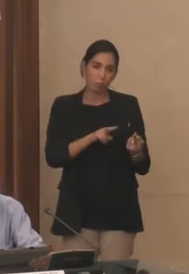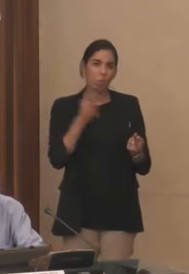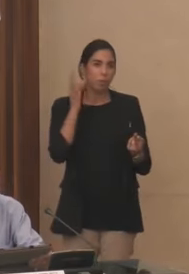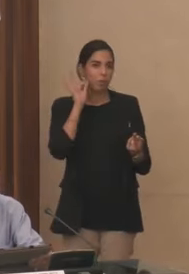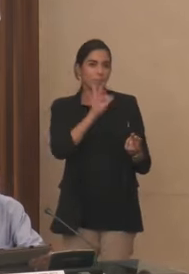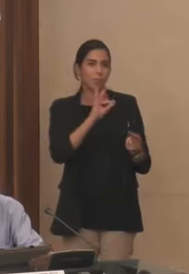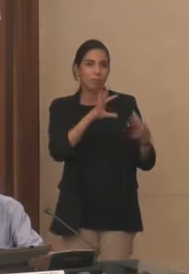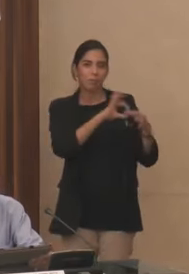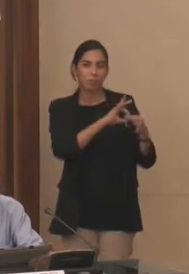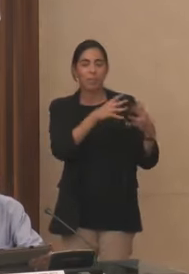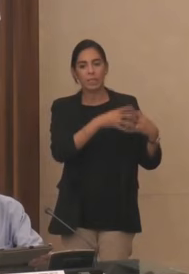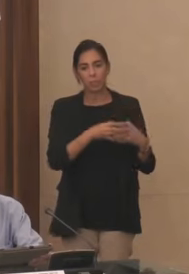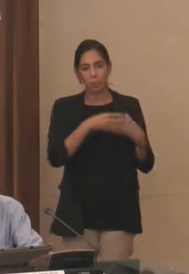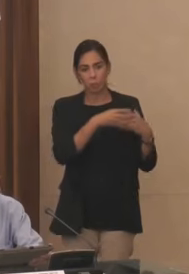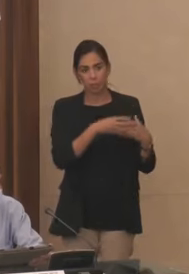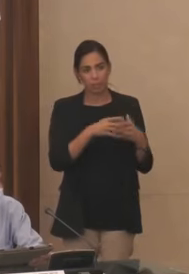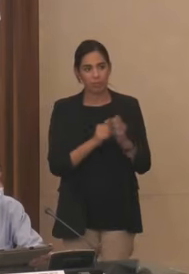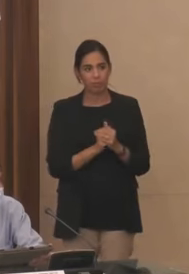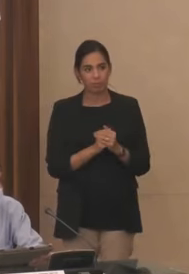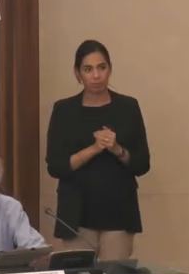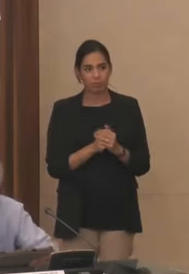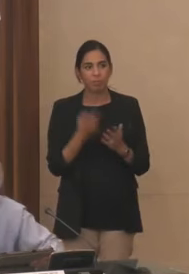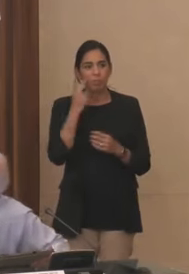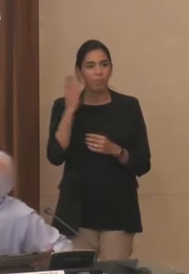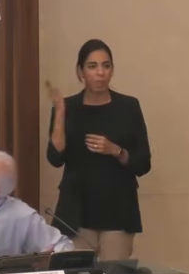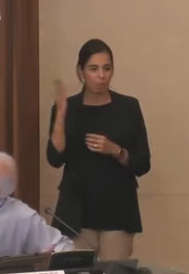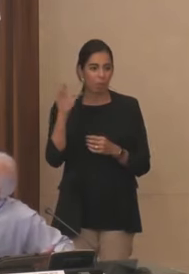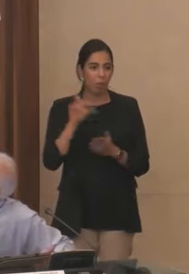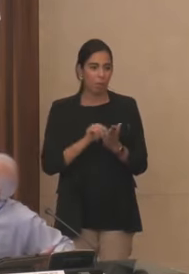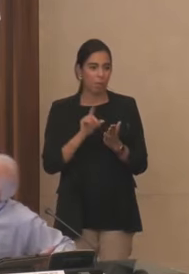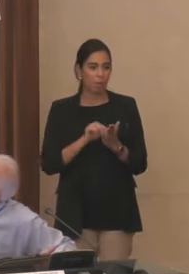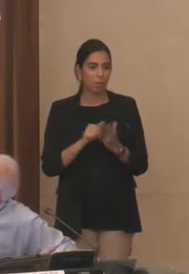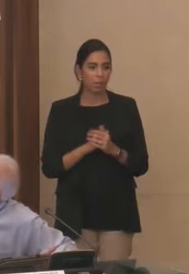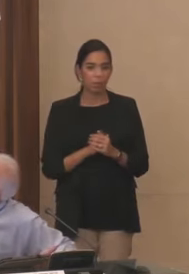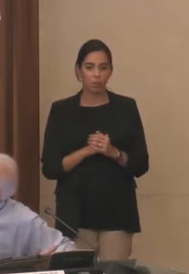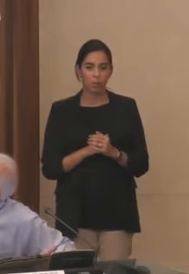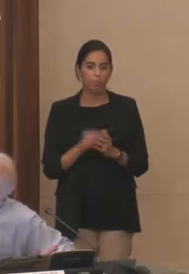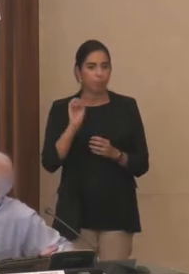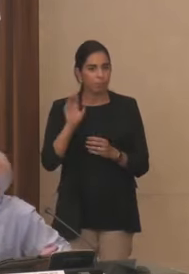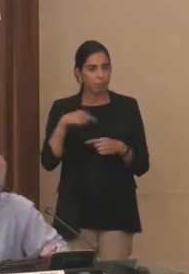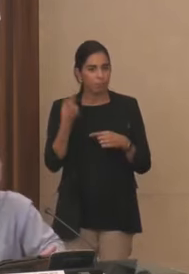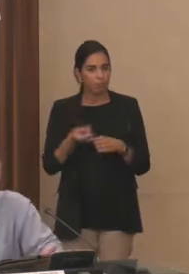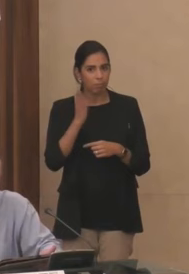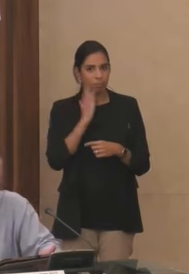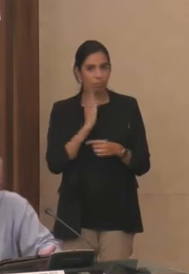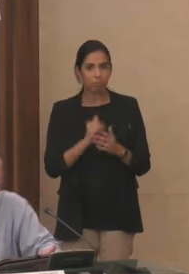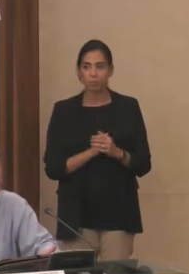dalla nostra. Allora, vediamo questa applicazione. In pratica, la prossima per favore,